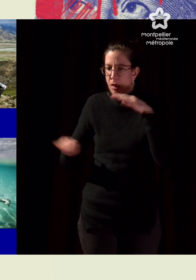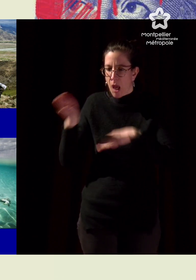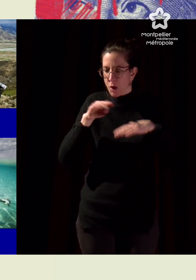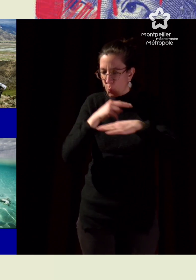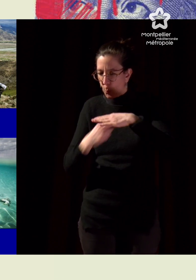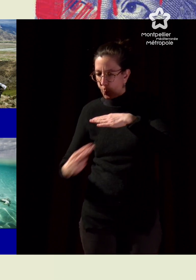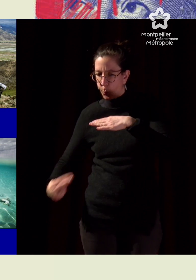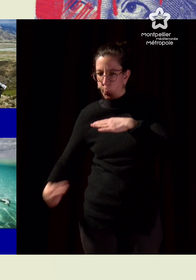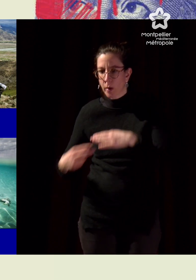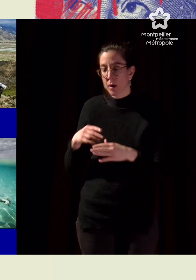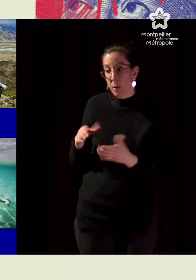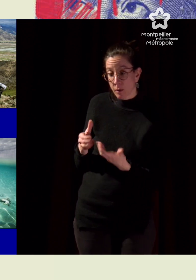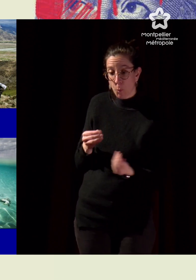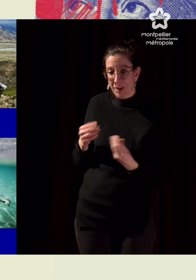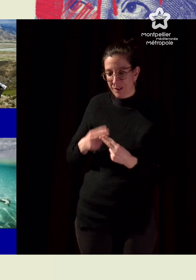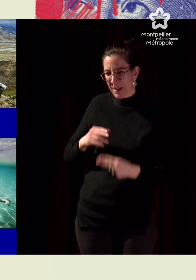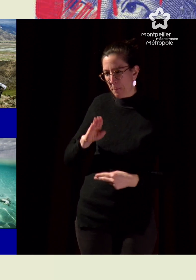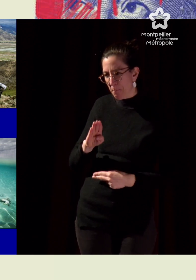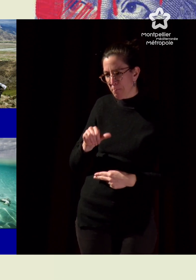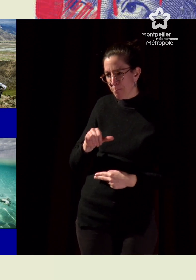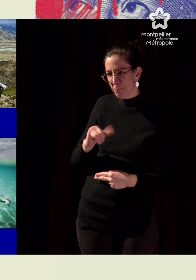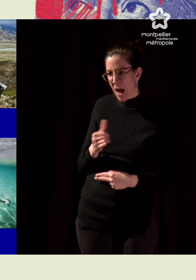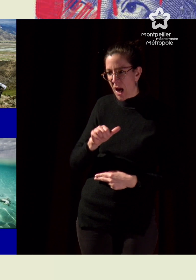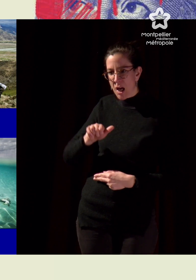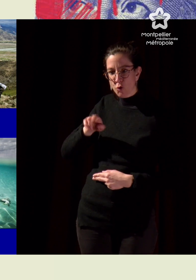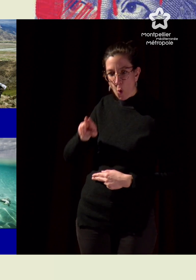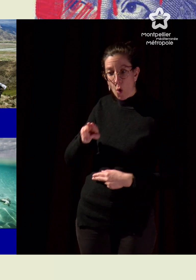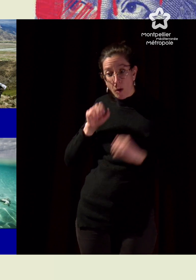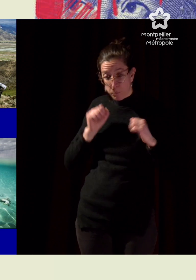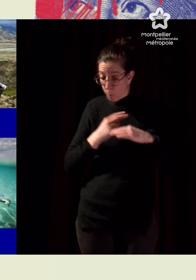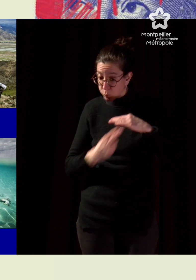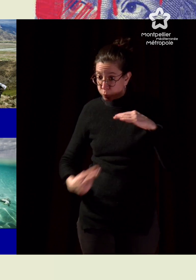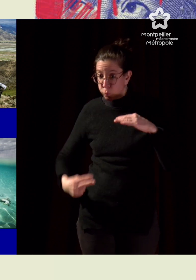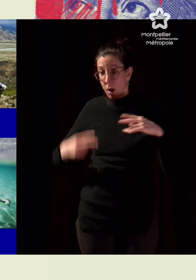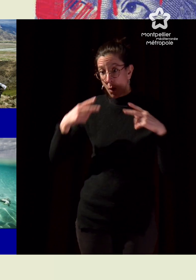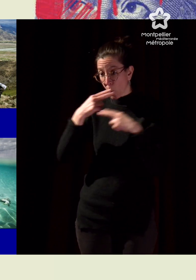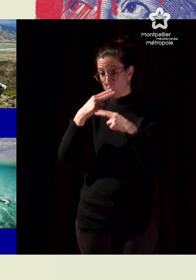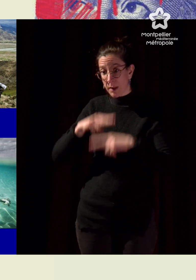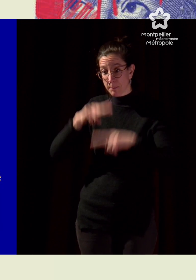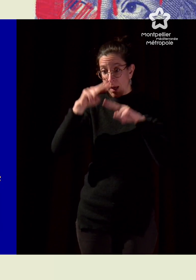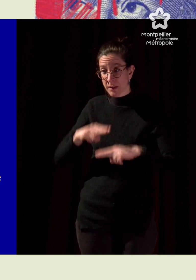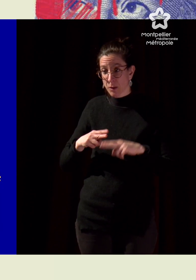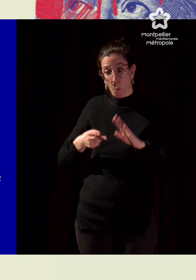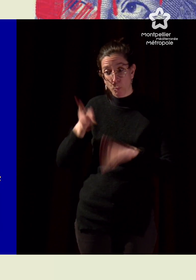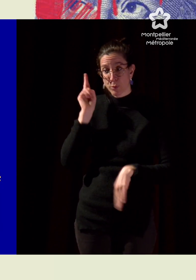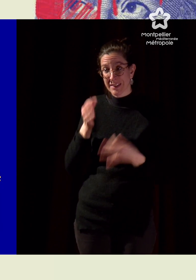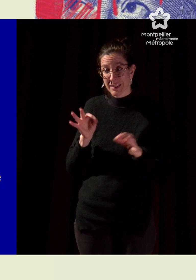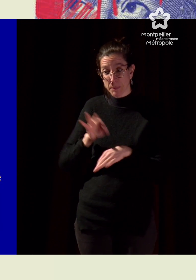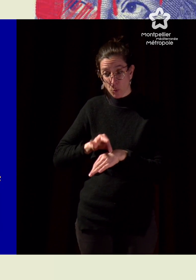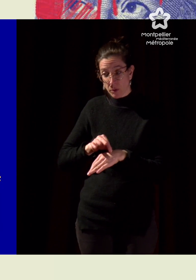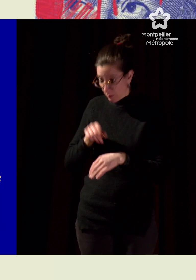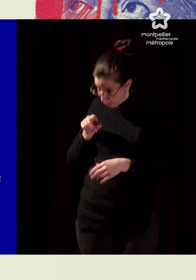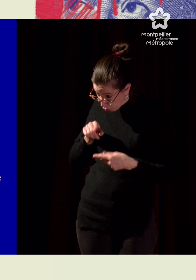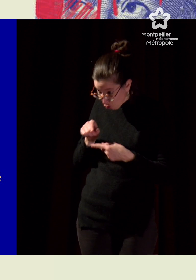ont une mutation qui leur permet de faire de l'apnée pendant plus de 10 minutes. Enfin voilà, il y a pas mal des adaptations bien